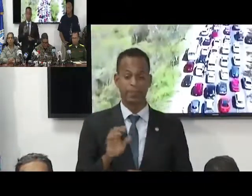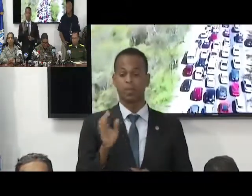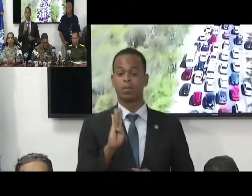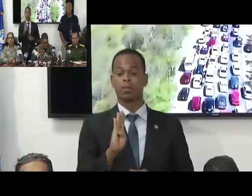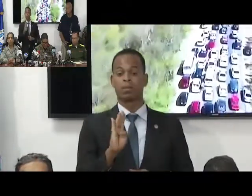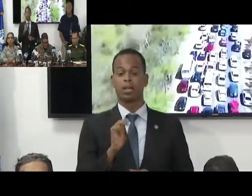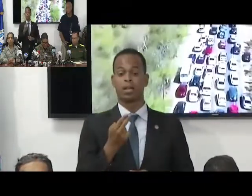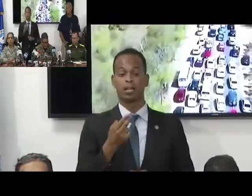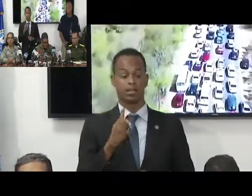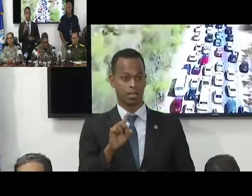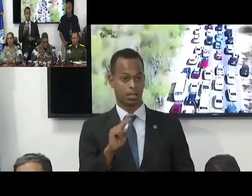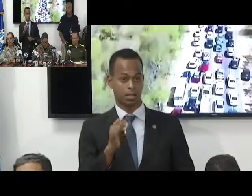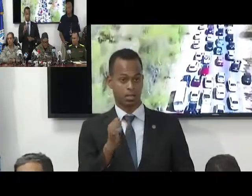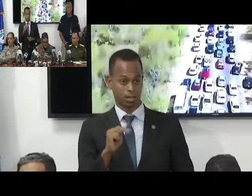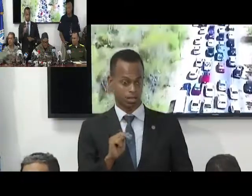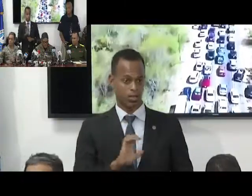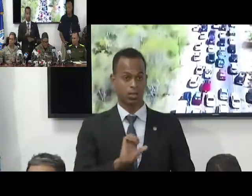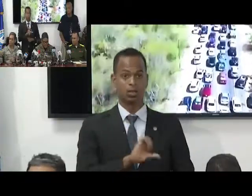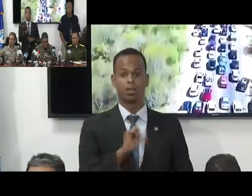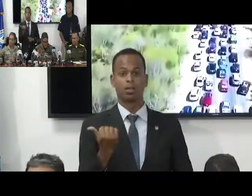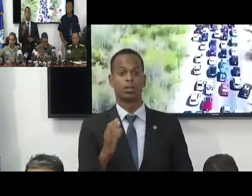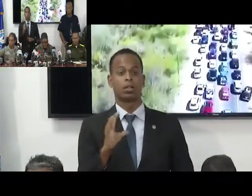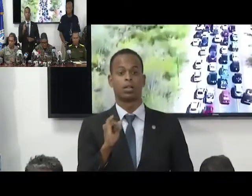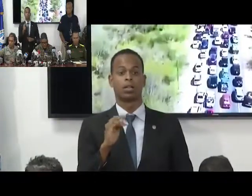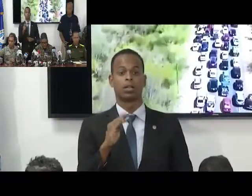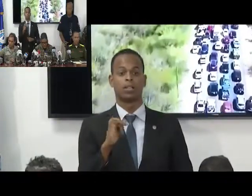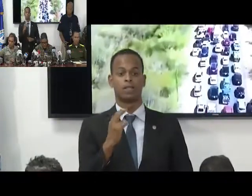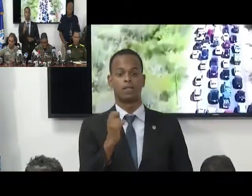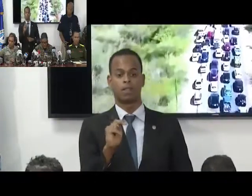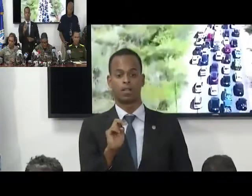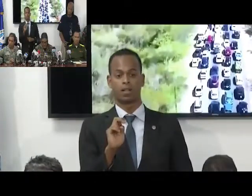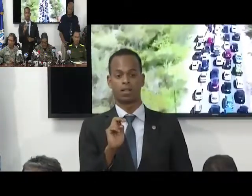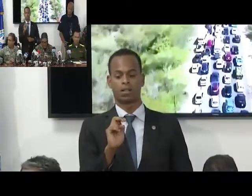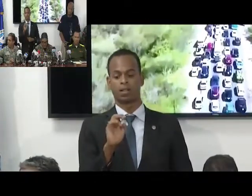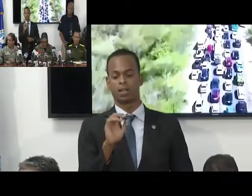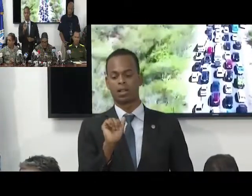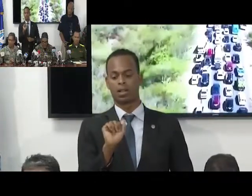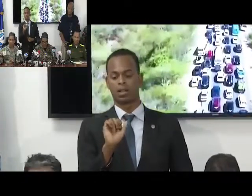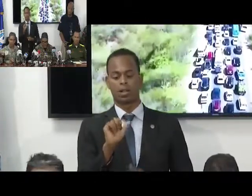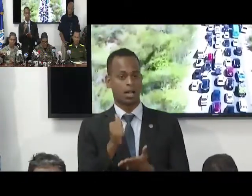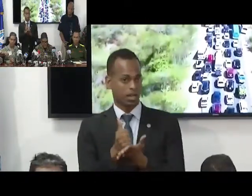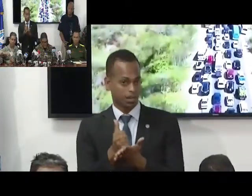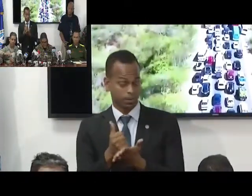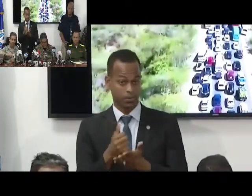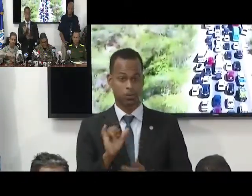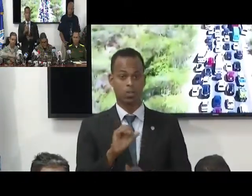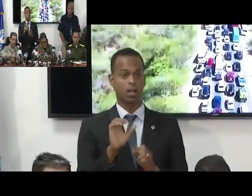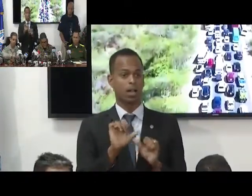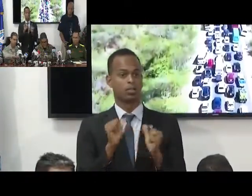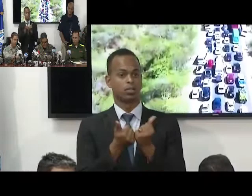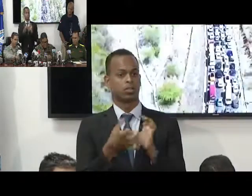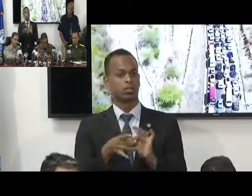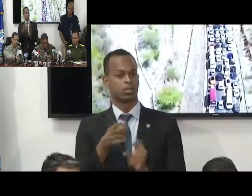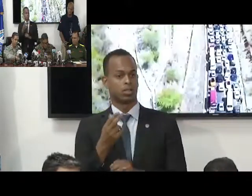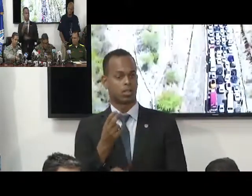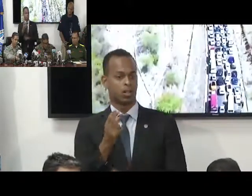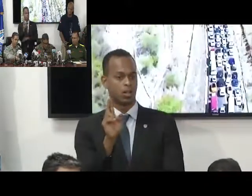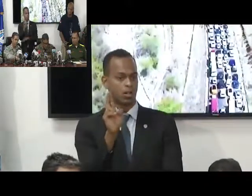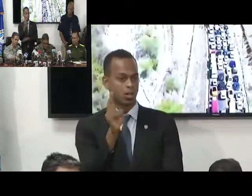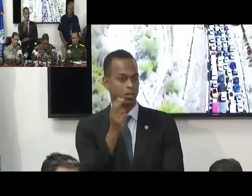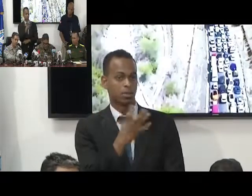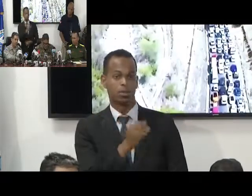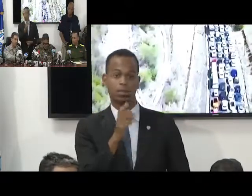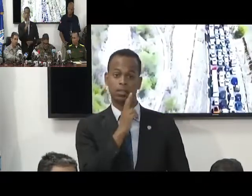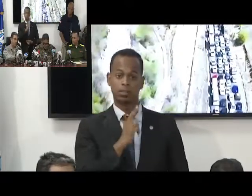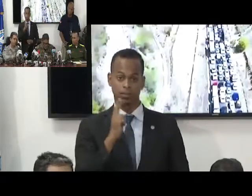Radio Aficionados, Rentalvisión, Caribe Asistencia y de igual modo a la Asociación de Hoteles y Restaurantes. Ciudadanos